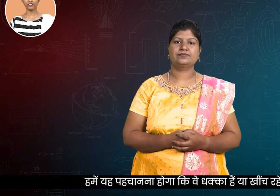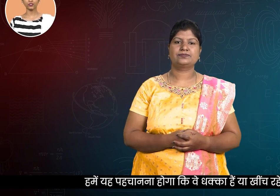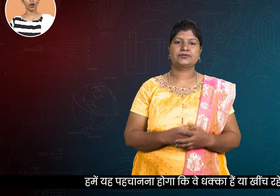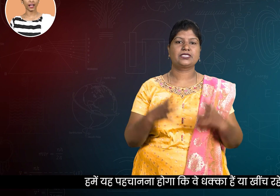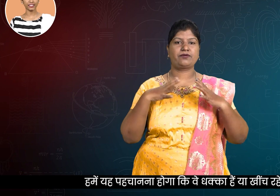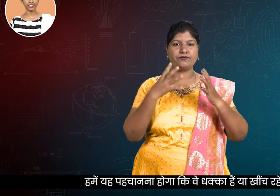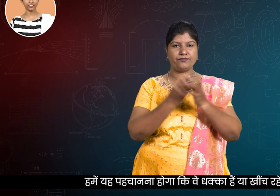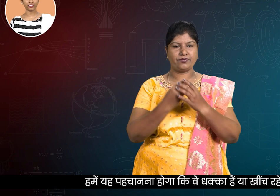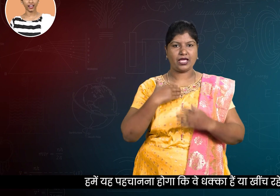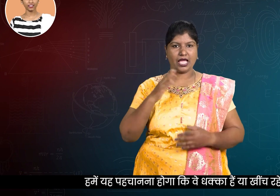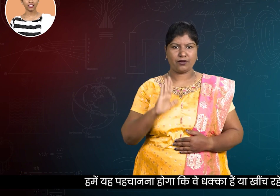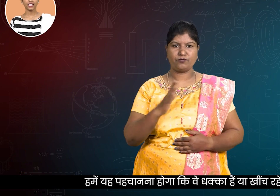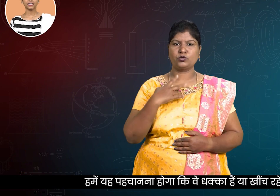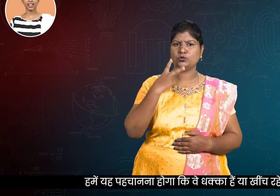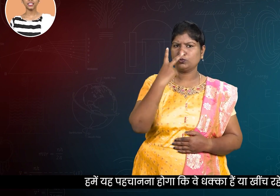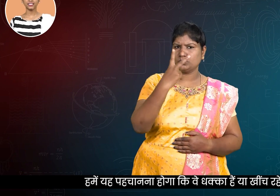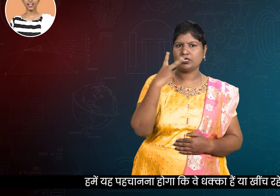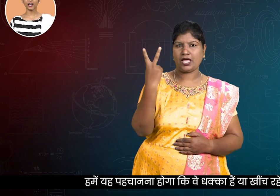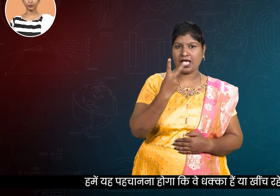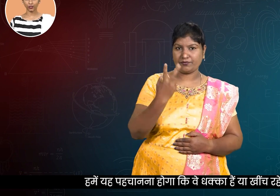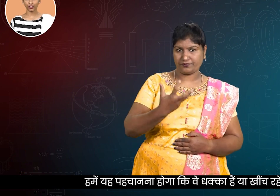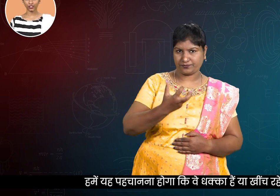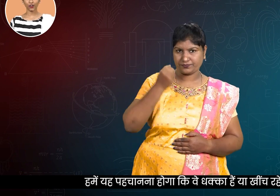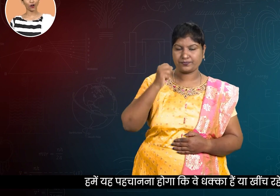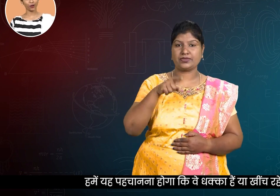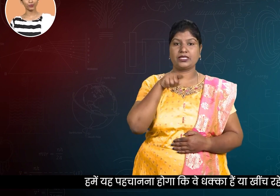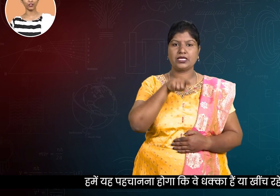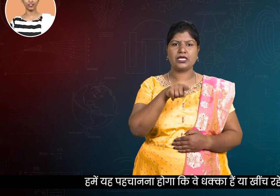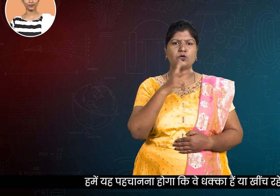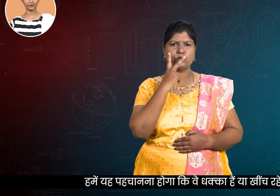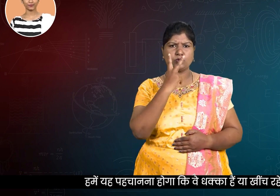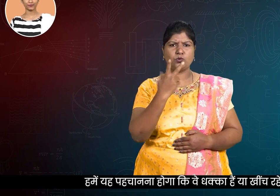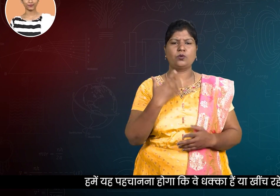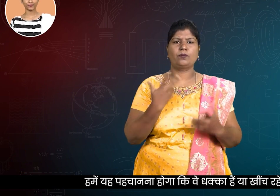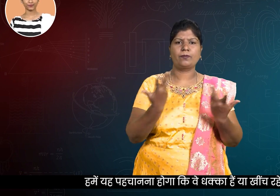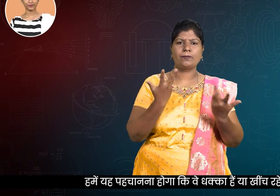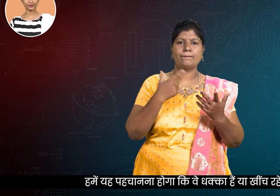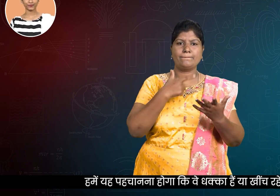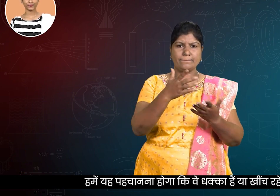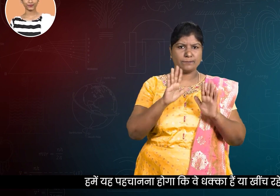हमें यह पहचानना होगा कि वे धक्का है या खींच रहे हैं।